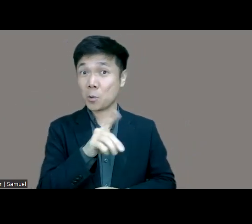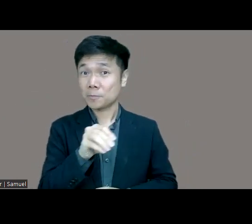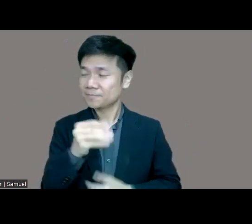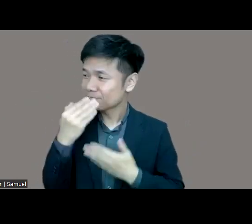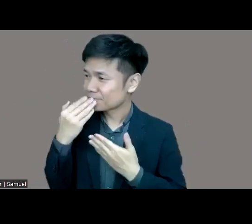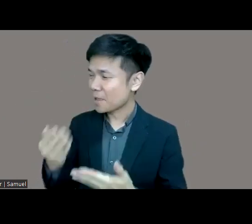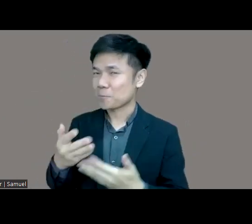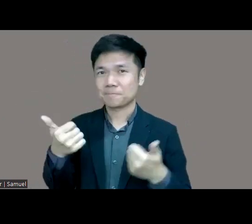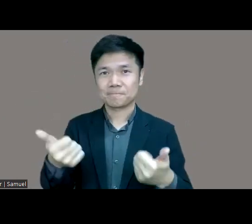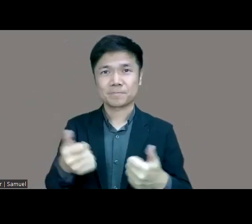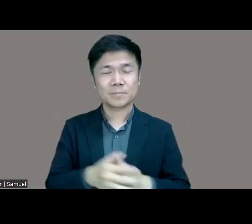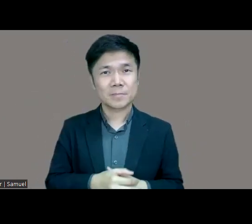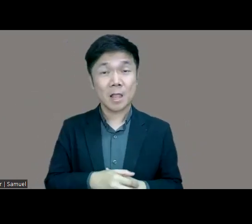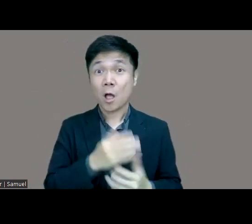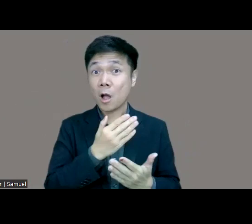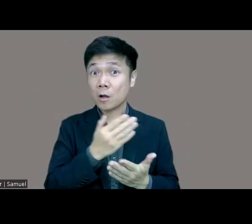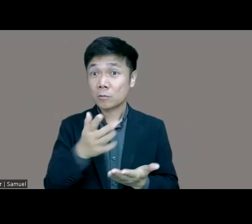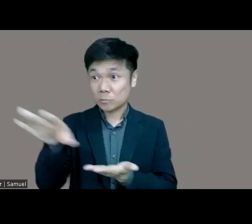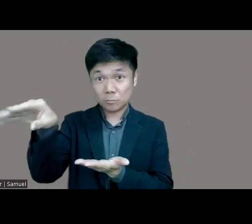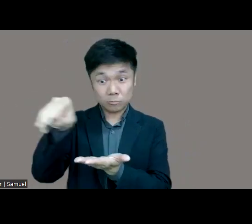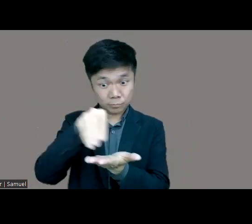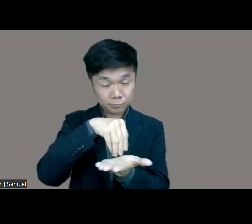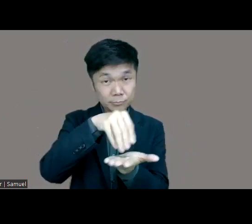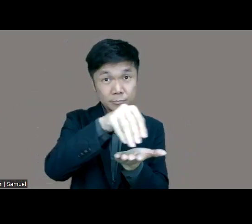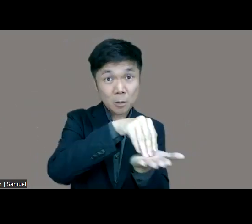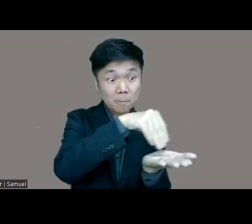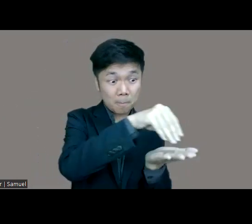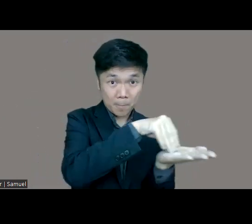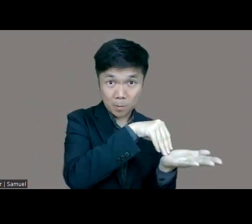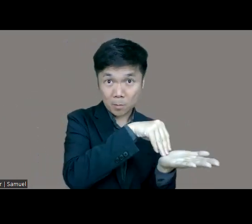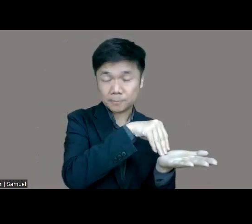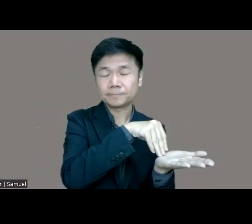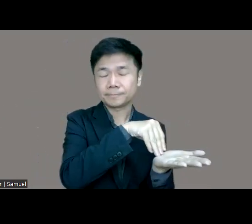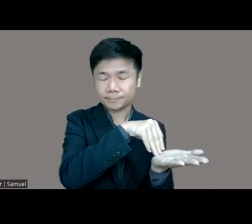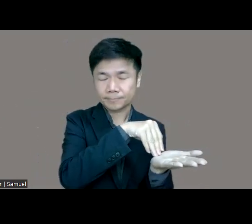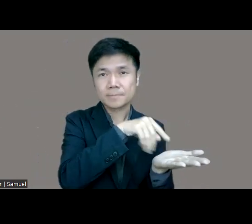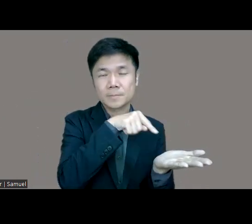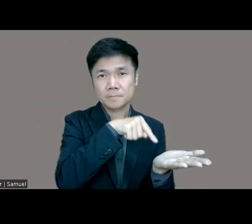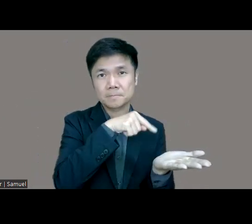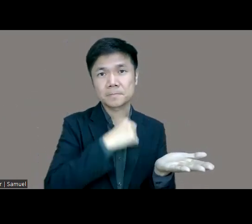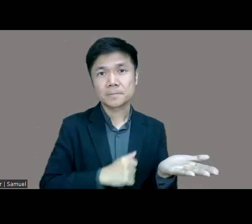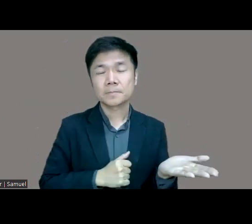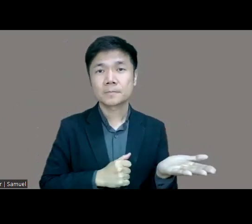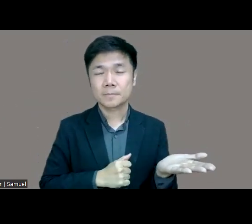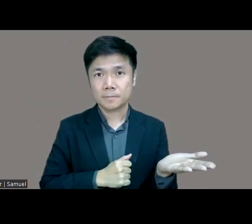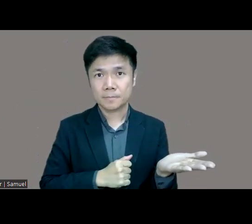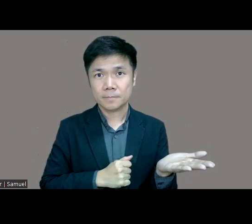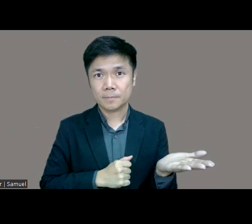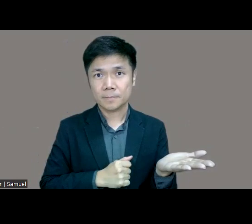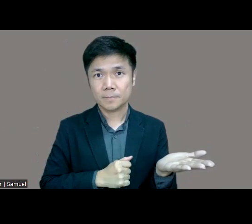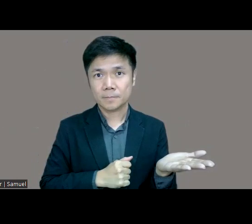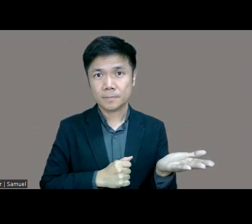utiliser pour l'an prochain. En même temps, terminant, nous allons transformer tous ces points, toutes ces activités que nous